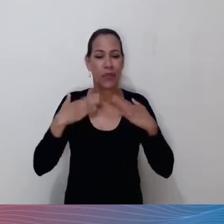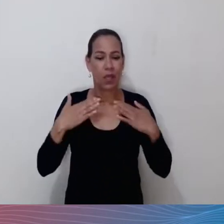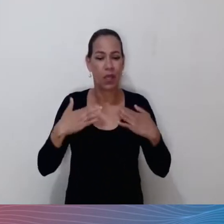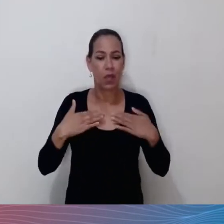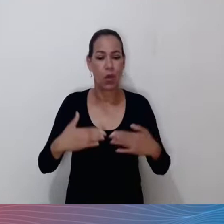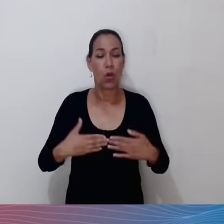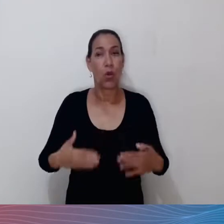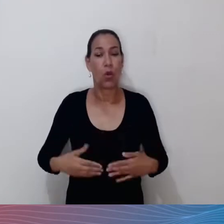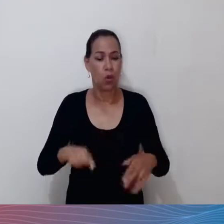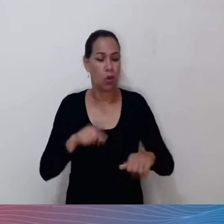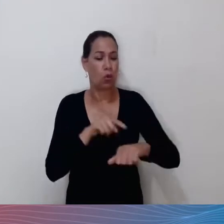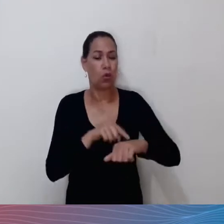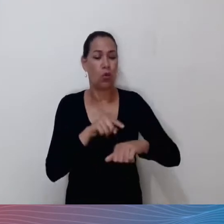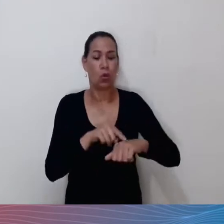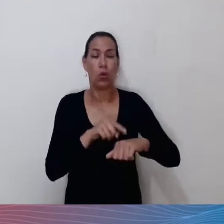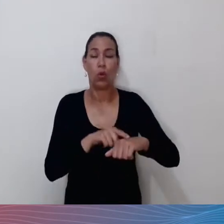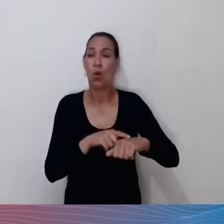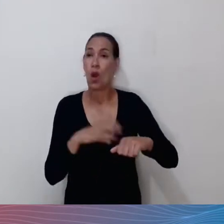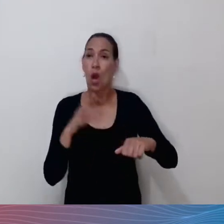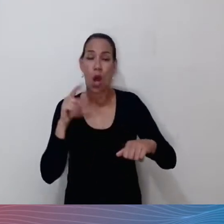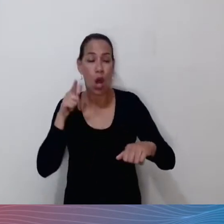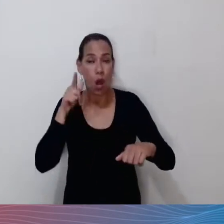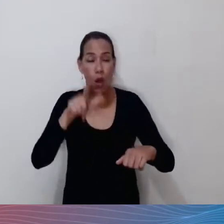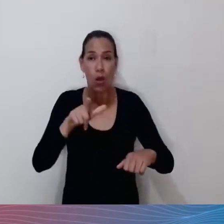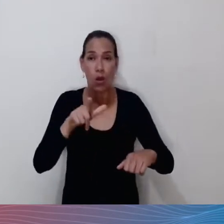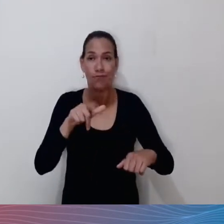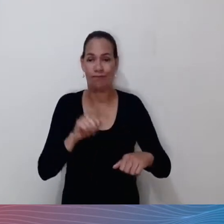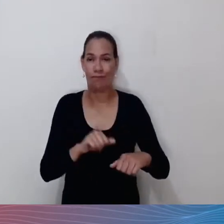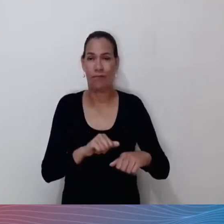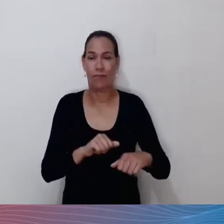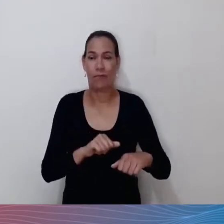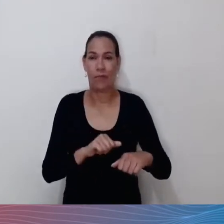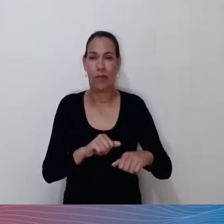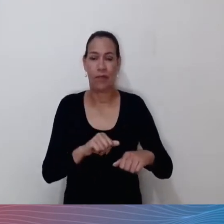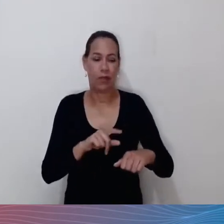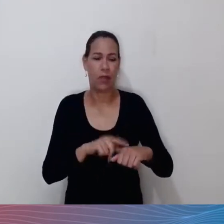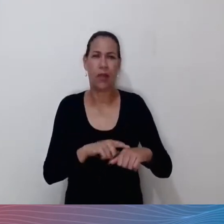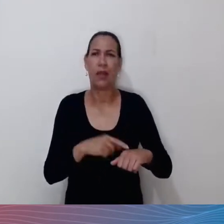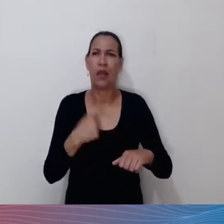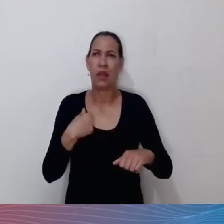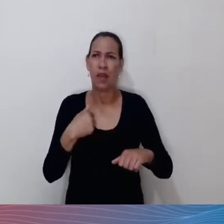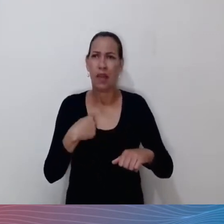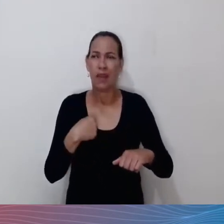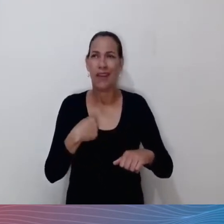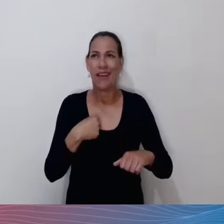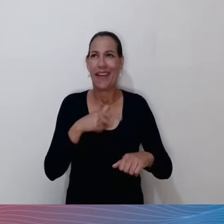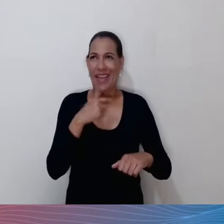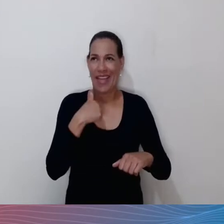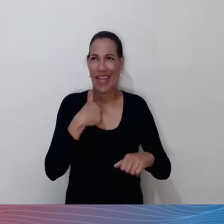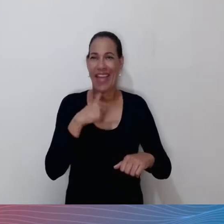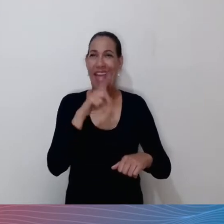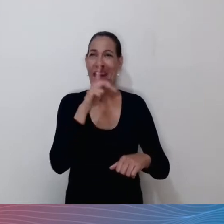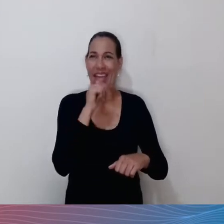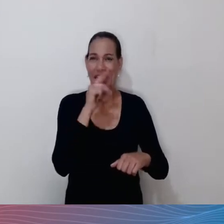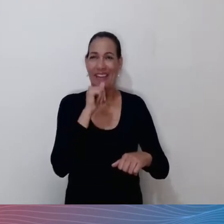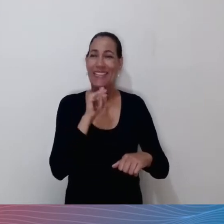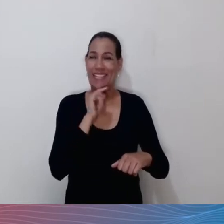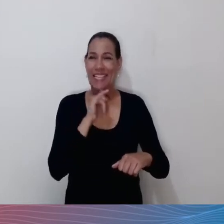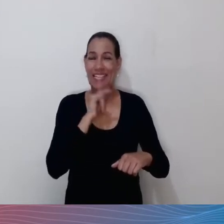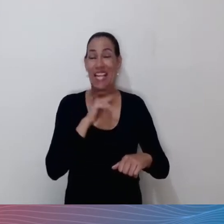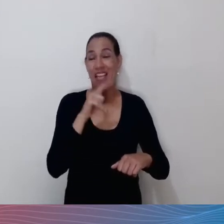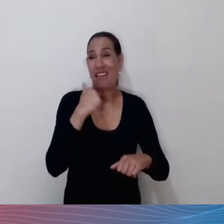da sua ajuda para colocar água na minha boca, então essa mão automaticamente, não preciso nem